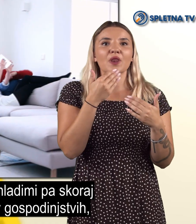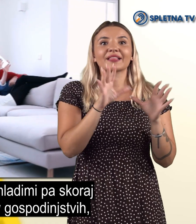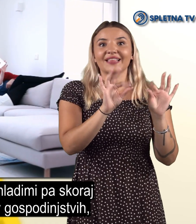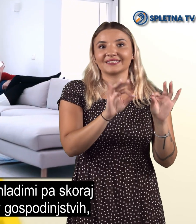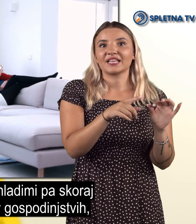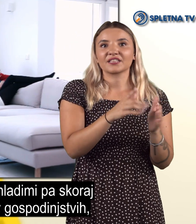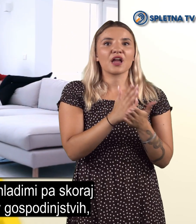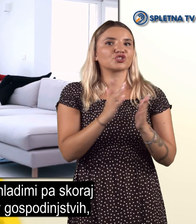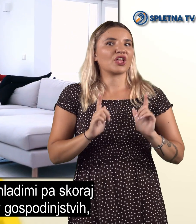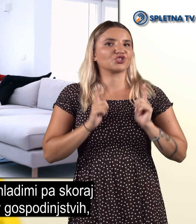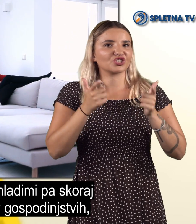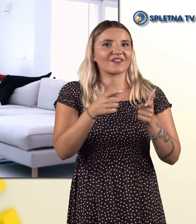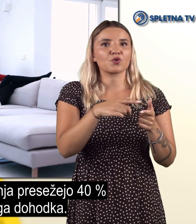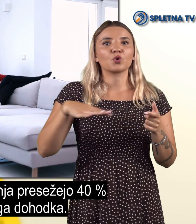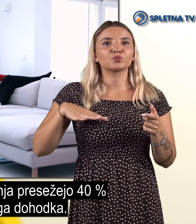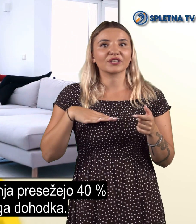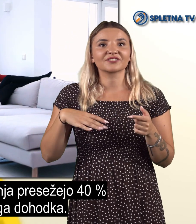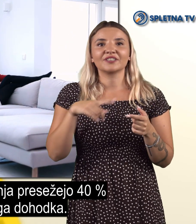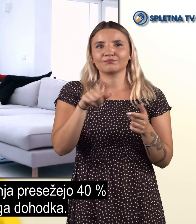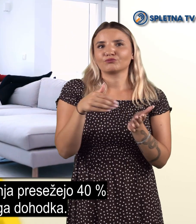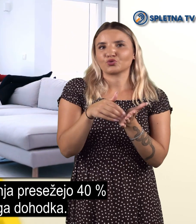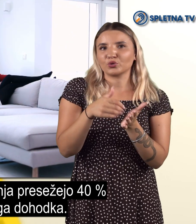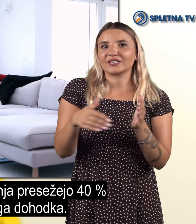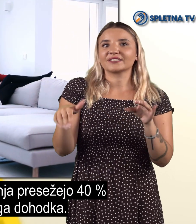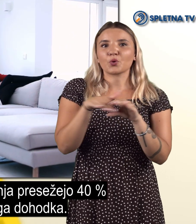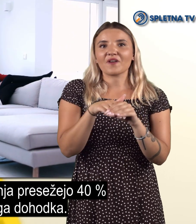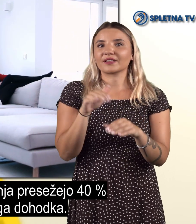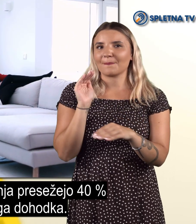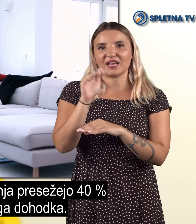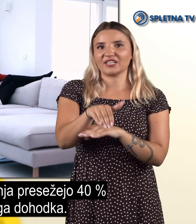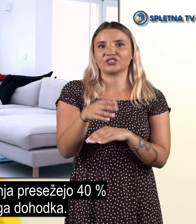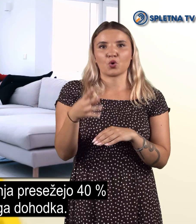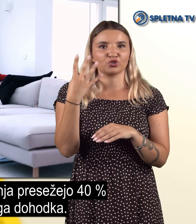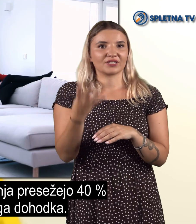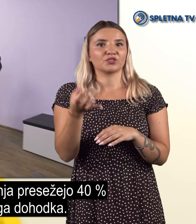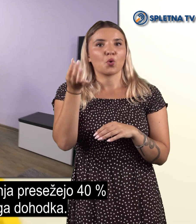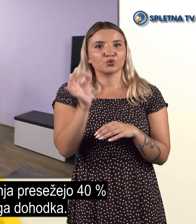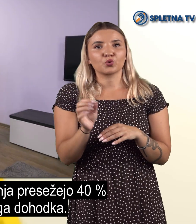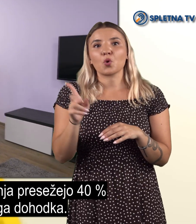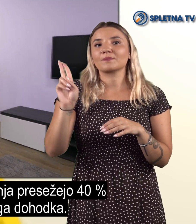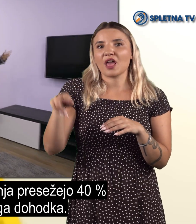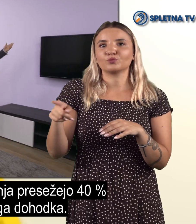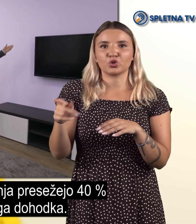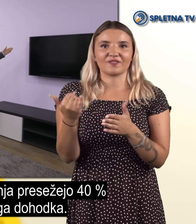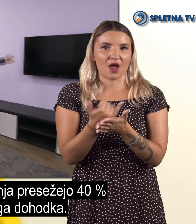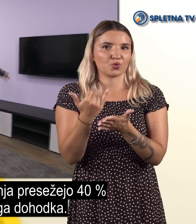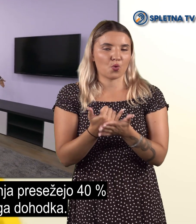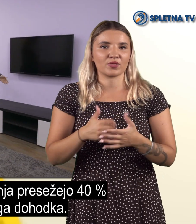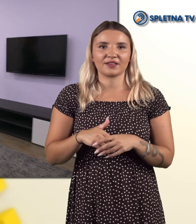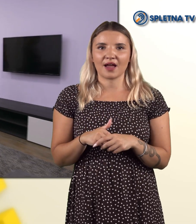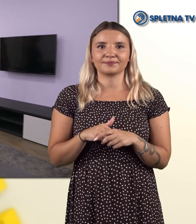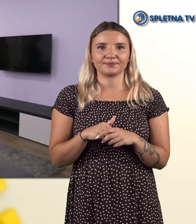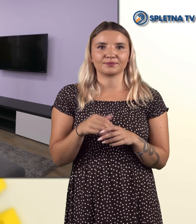desetina že živi v gospodinjstvih, kjer stroški stanovanja presežejo 40% razpoložljivega dohodka.